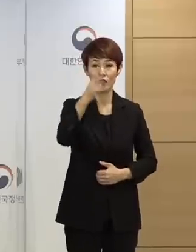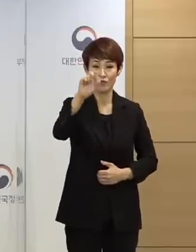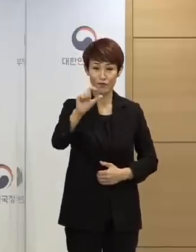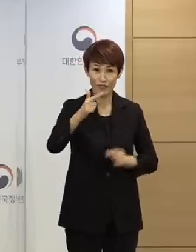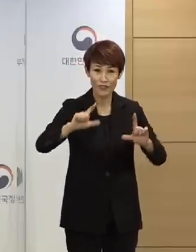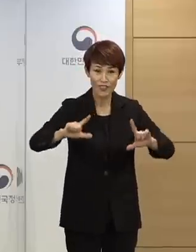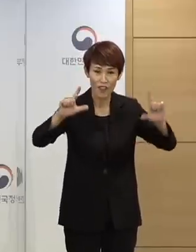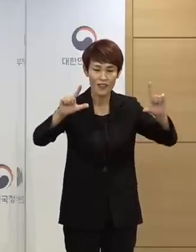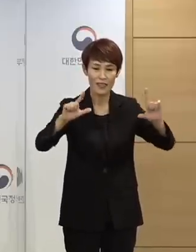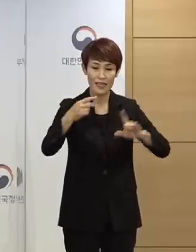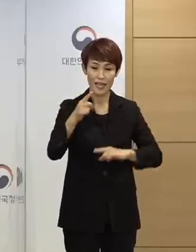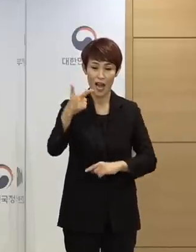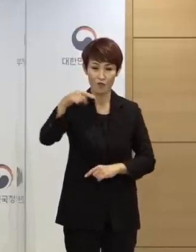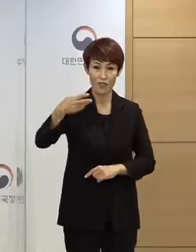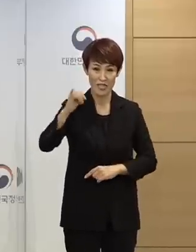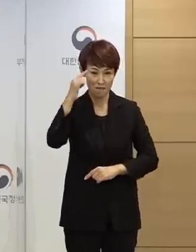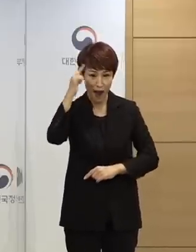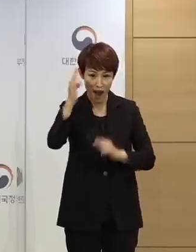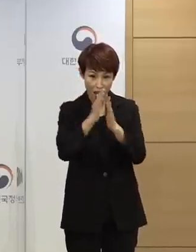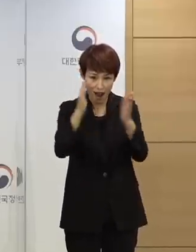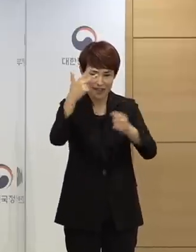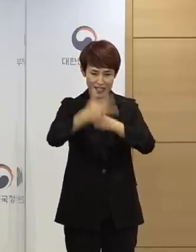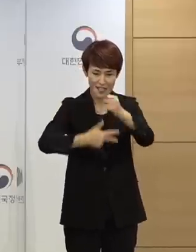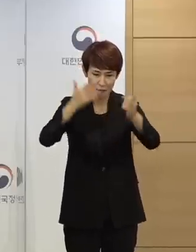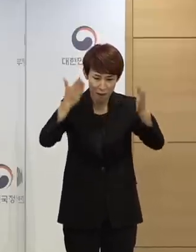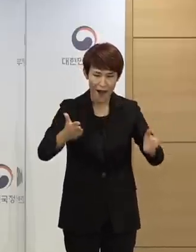2016년 다누리 개발을 시작한 지 7년 만입니다.